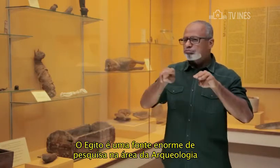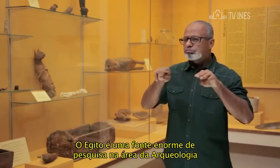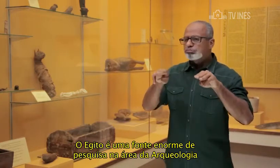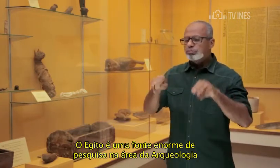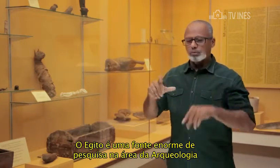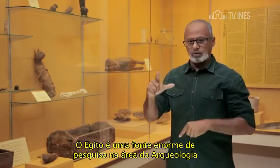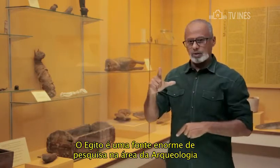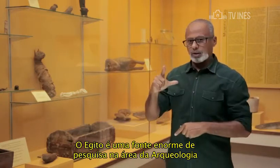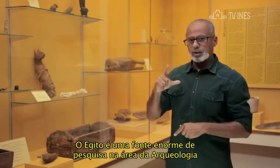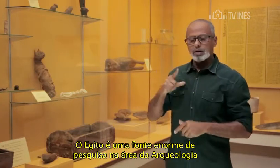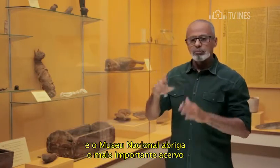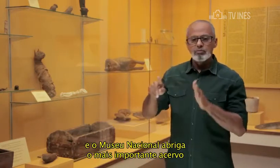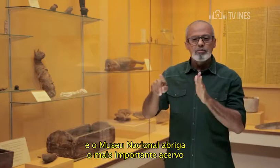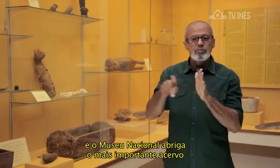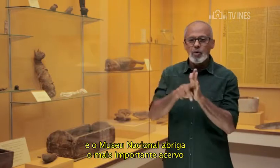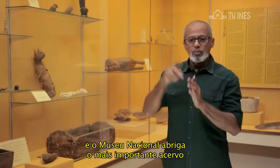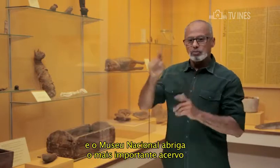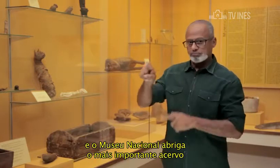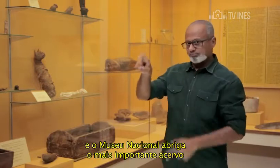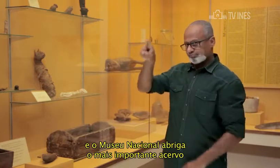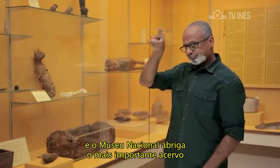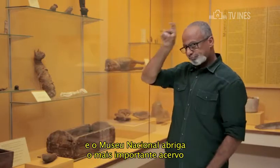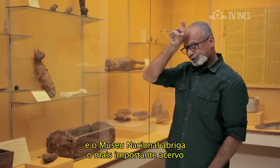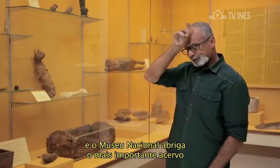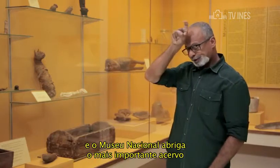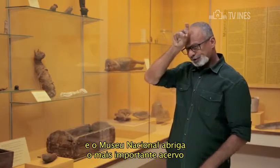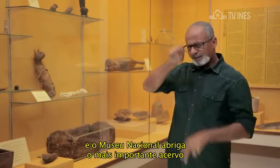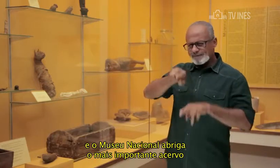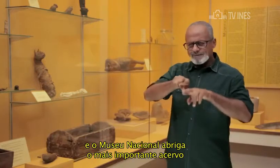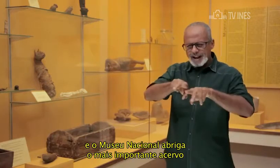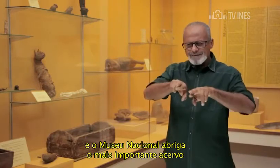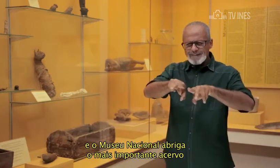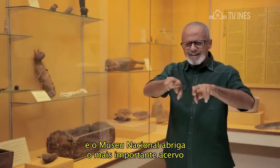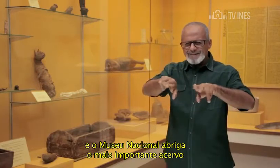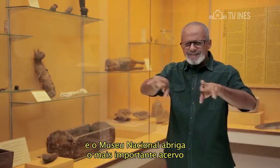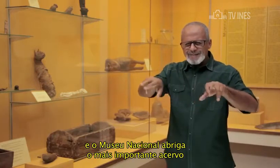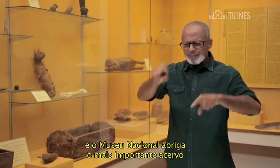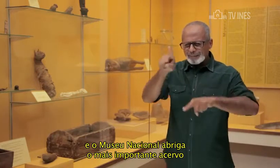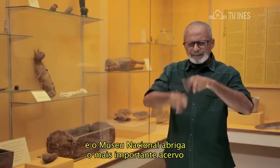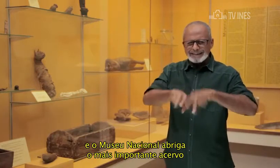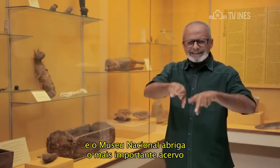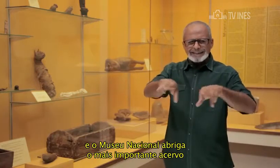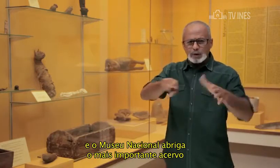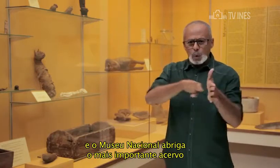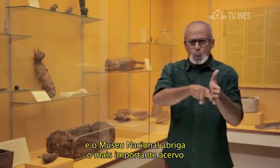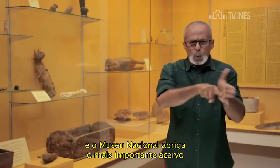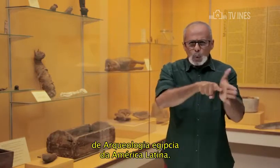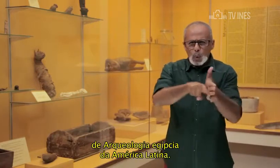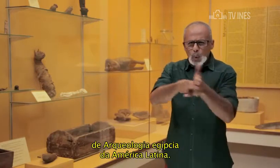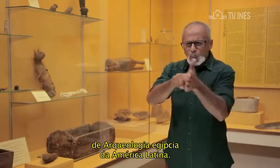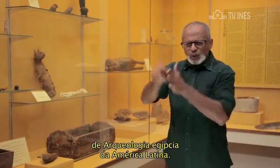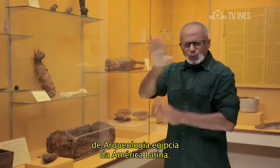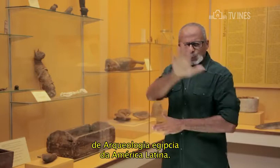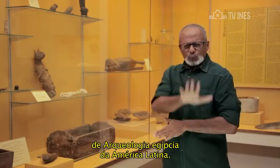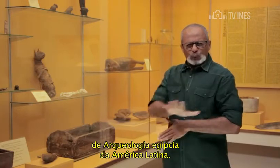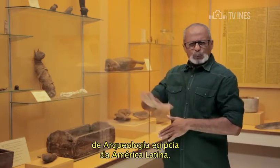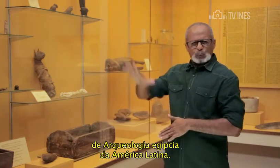E o Museu Nacional abriga o mais importante acervo de arqueologia egípcia